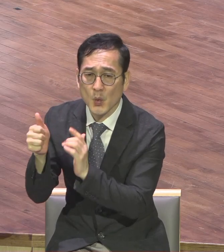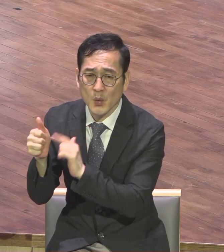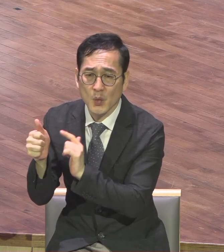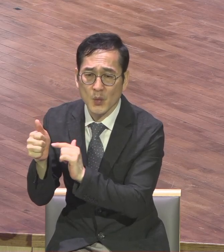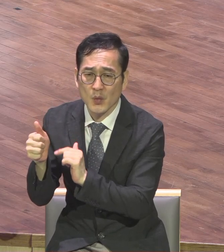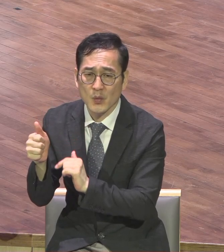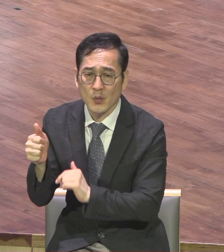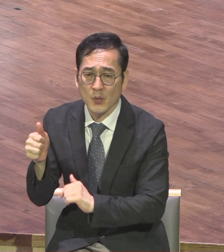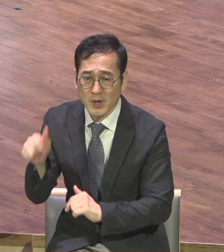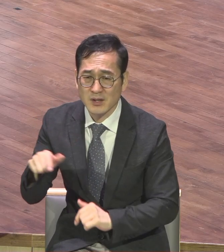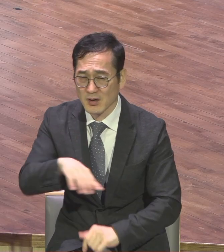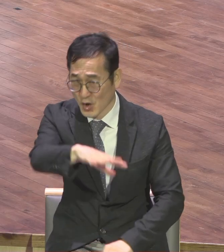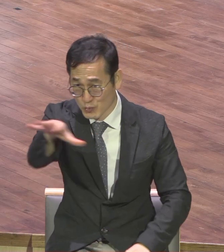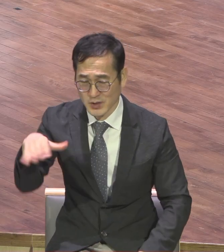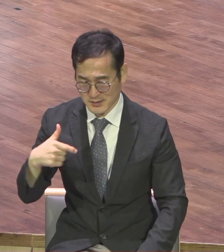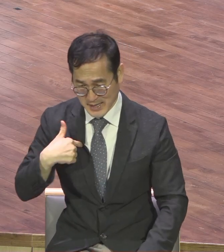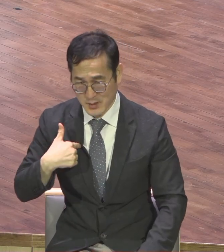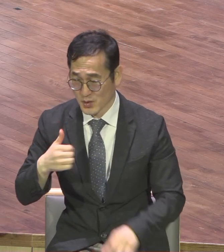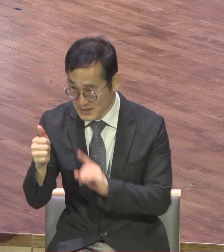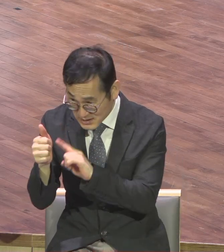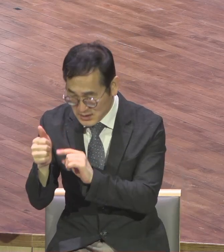되길 바랍니다.